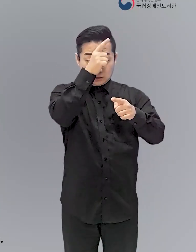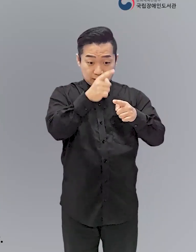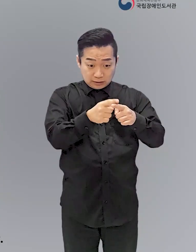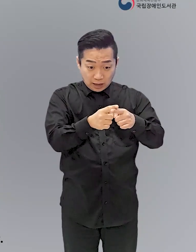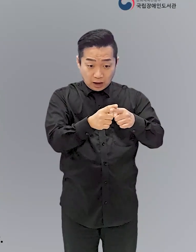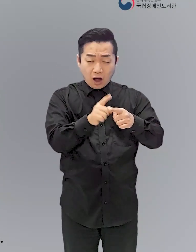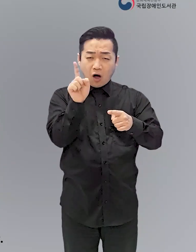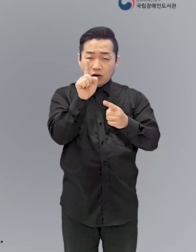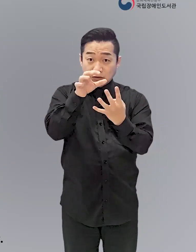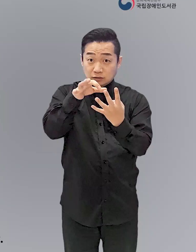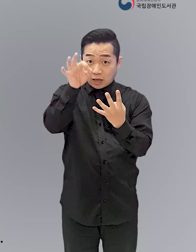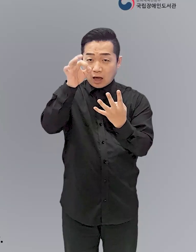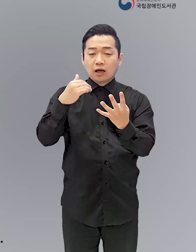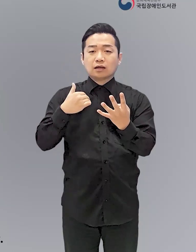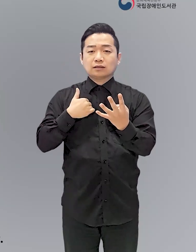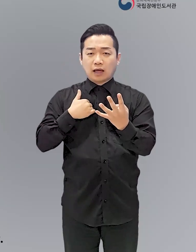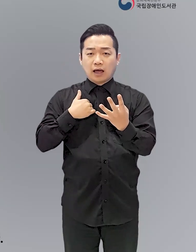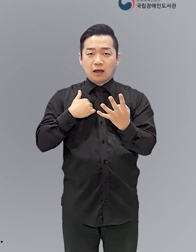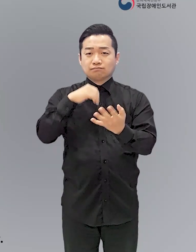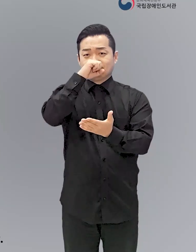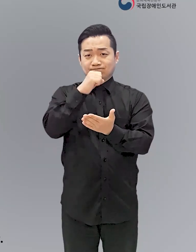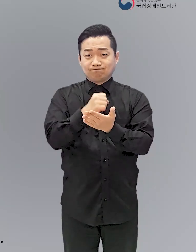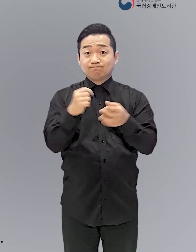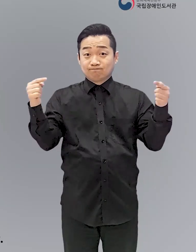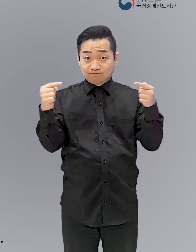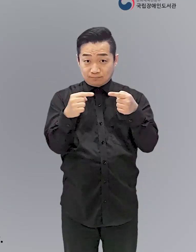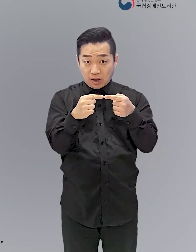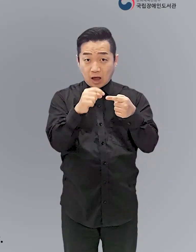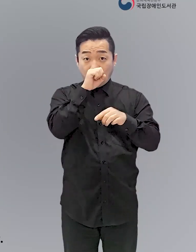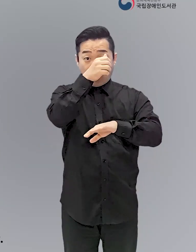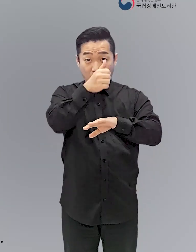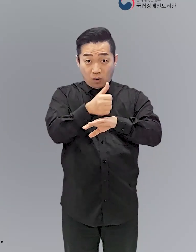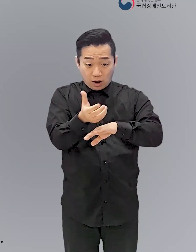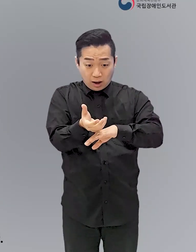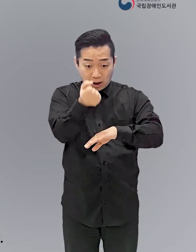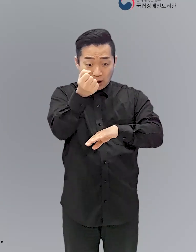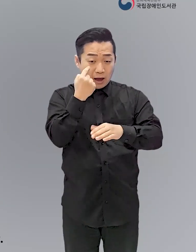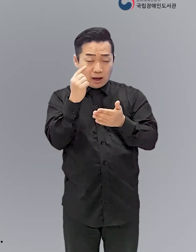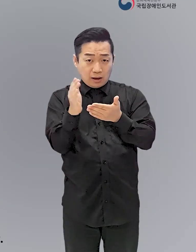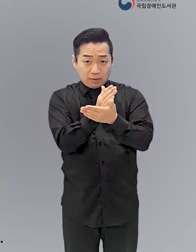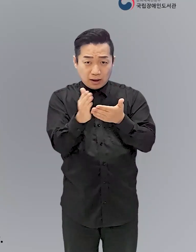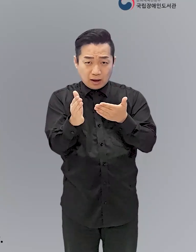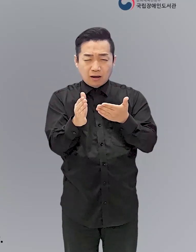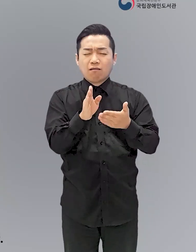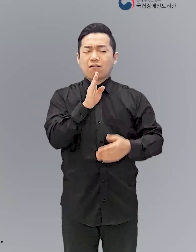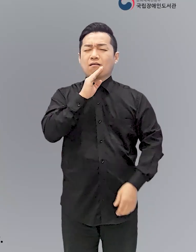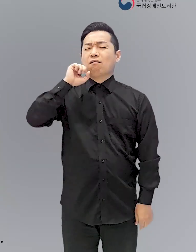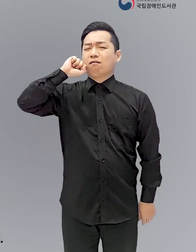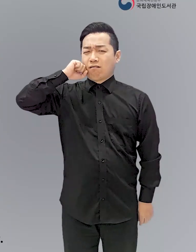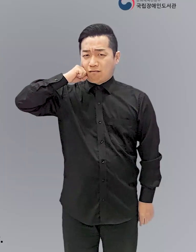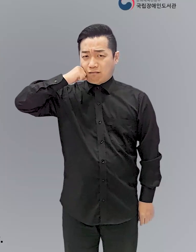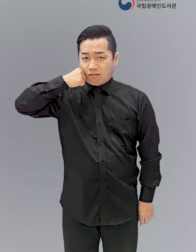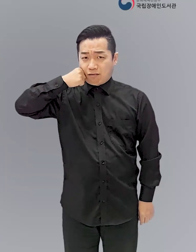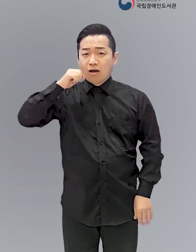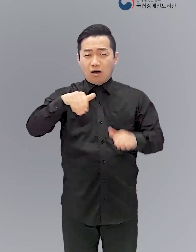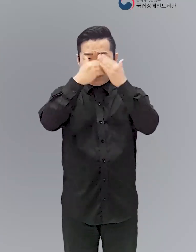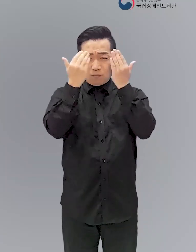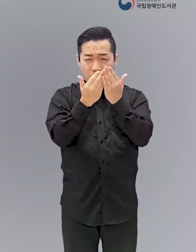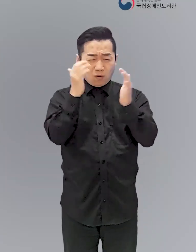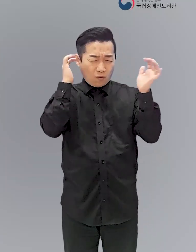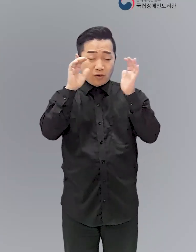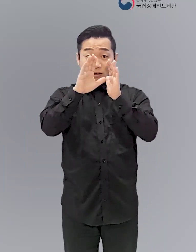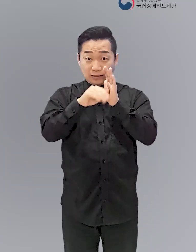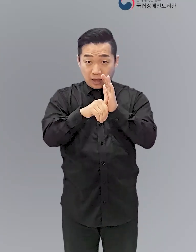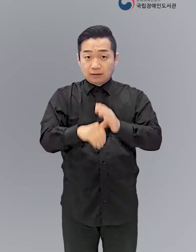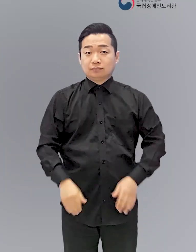살아가면서 어떤 선택이 내게 더 적합하고 나은 결과를 가져다 줄지 판단하는 것은 정말 쉬운 일이 아니다. 모든